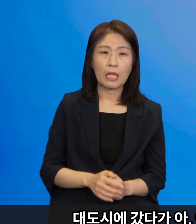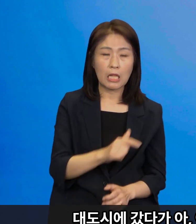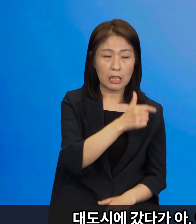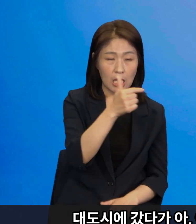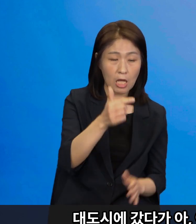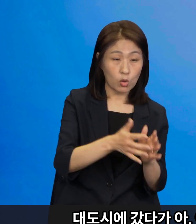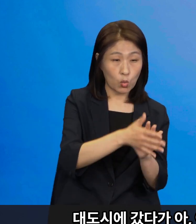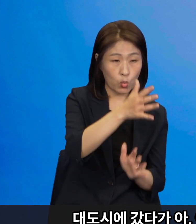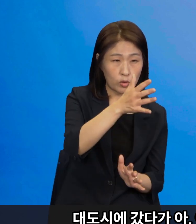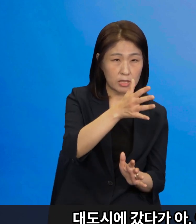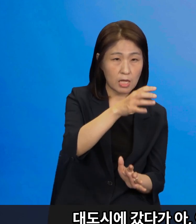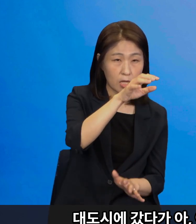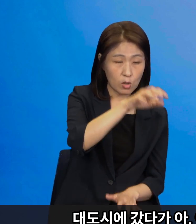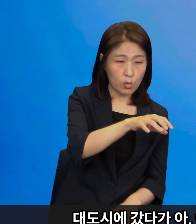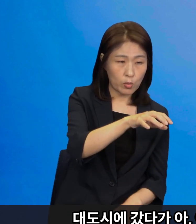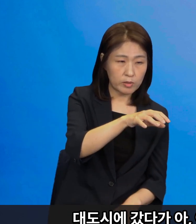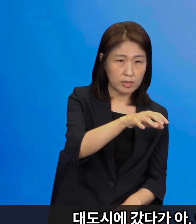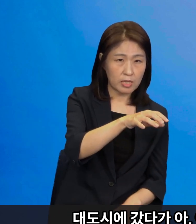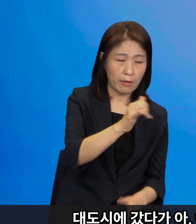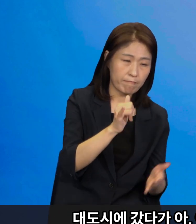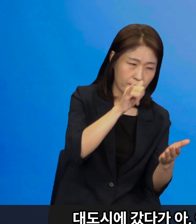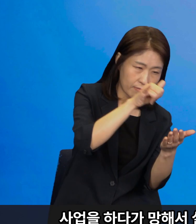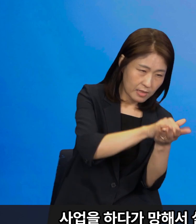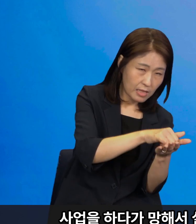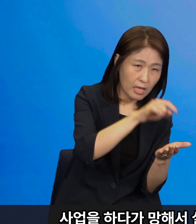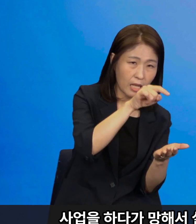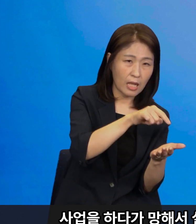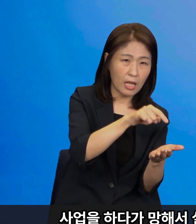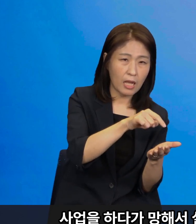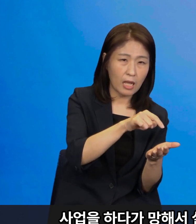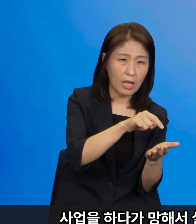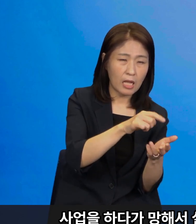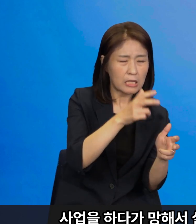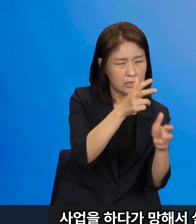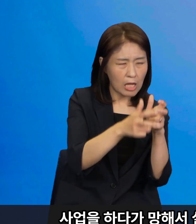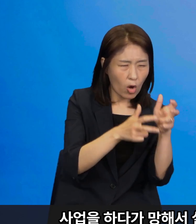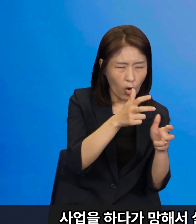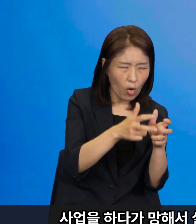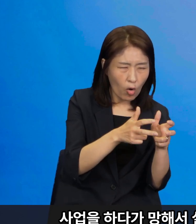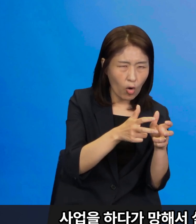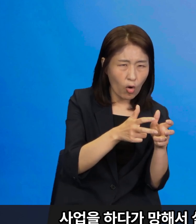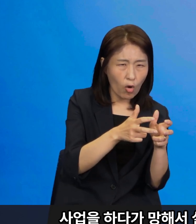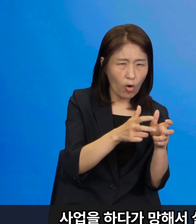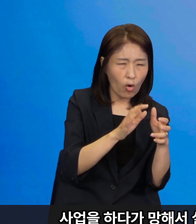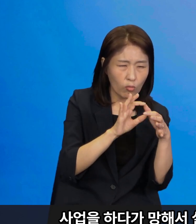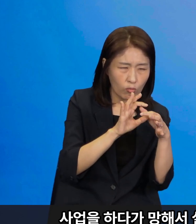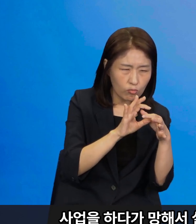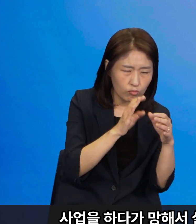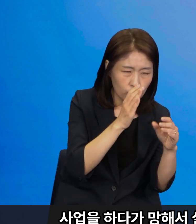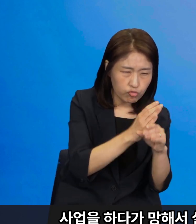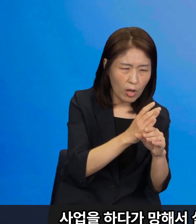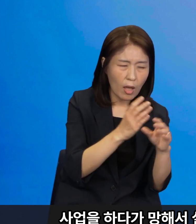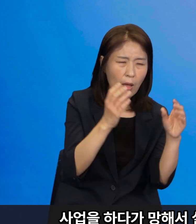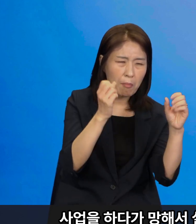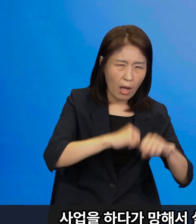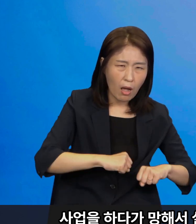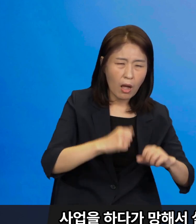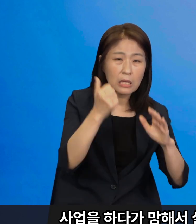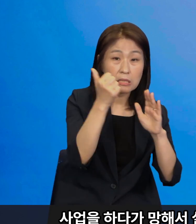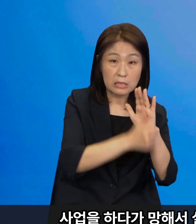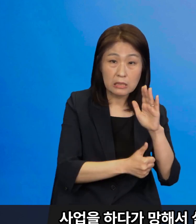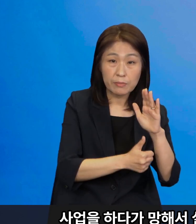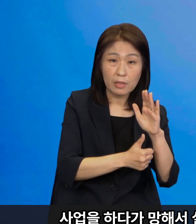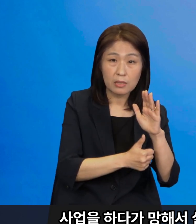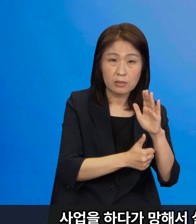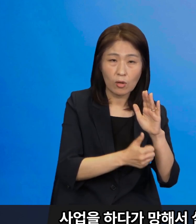갔다가 아메리칸 드림이라고 품고 갔는데 사업을 하다가 망해서 실패해서